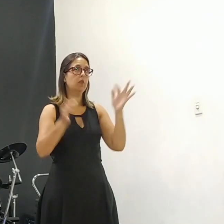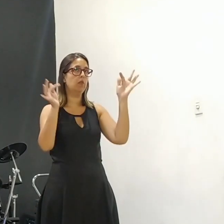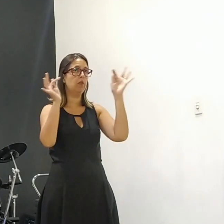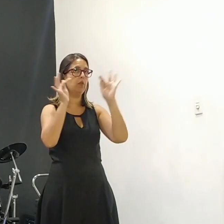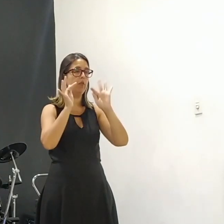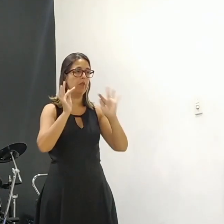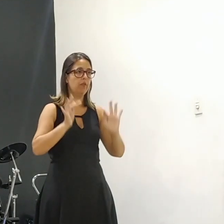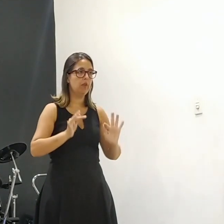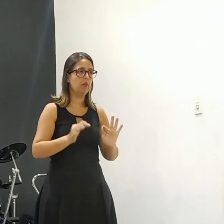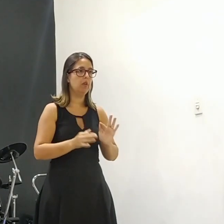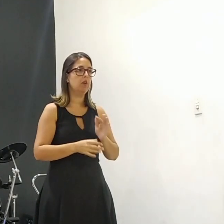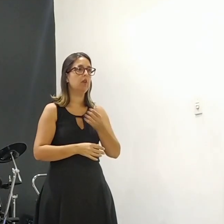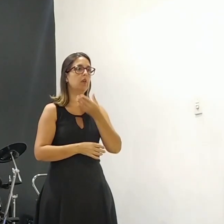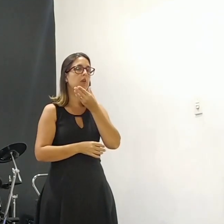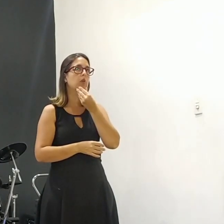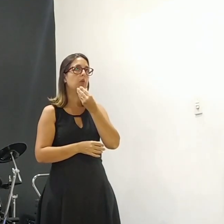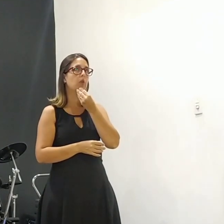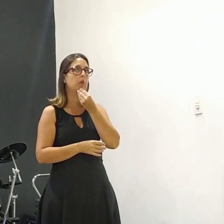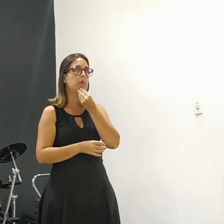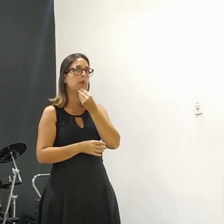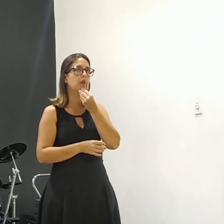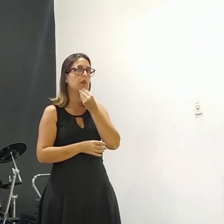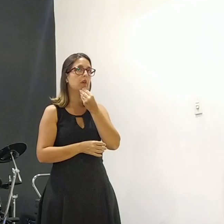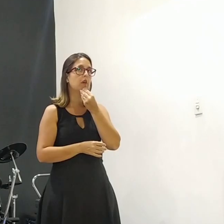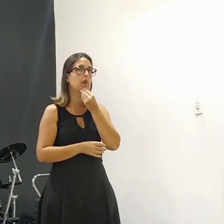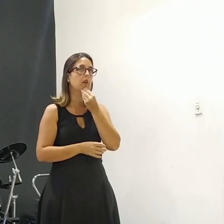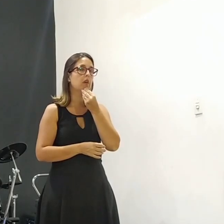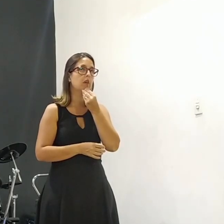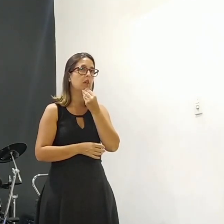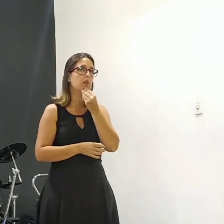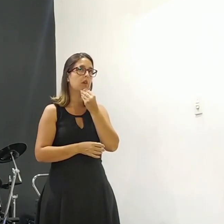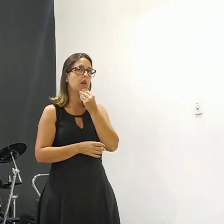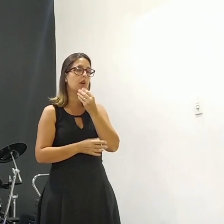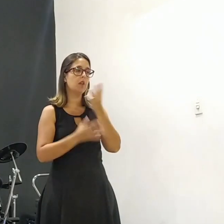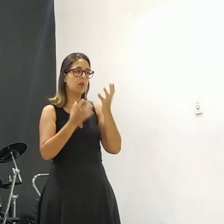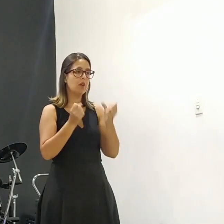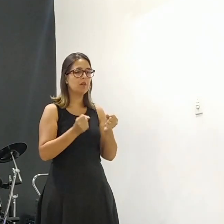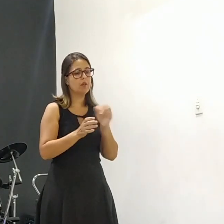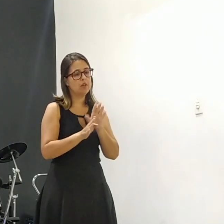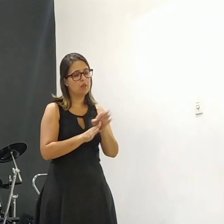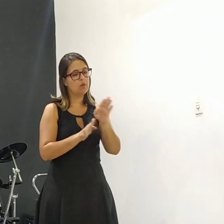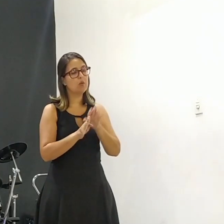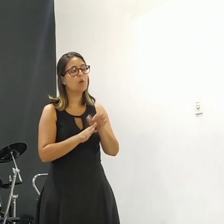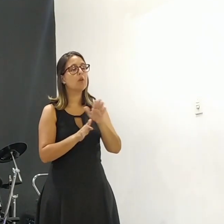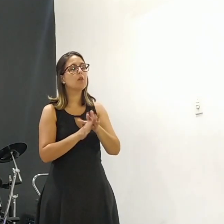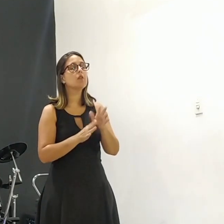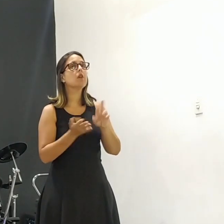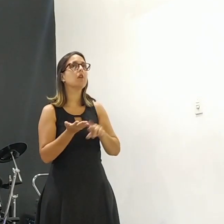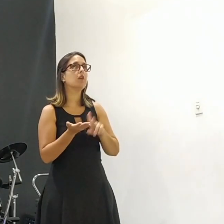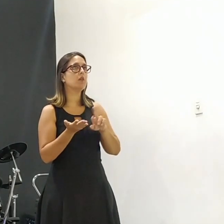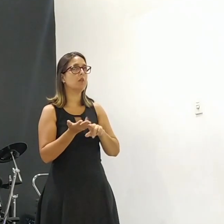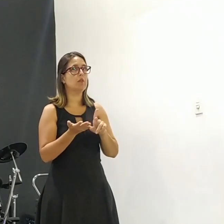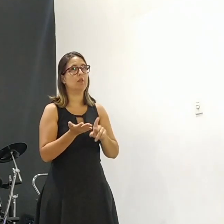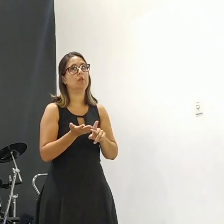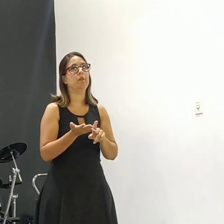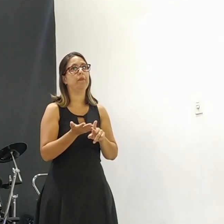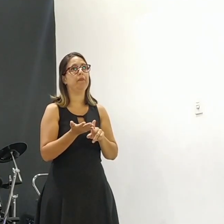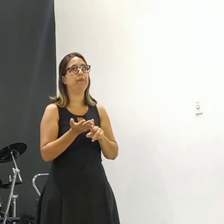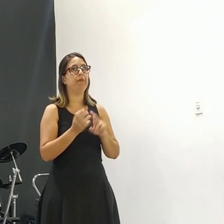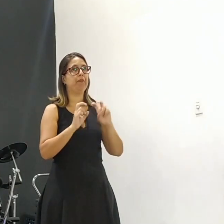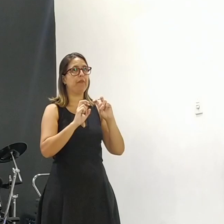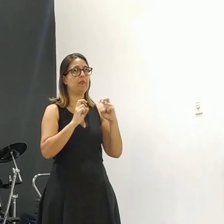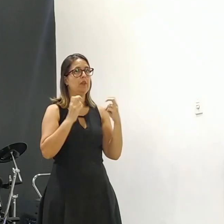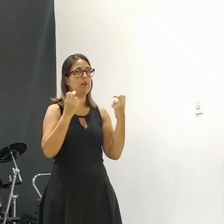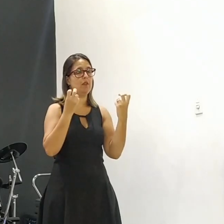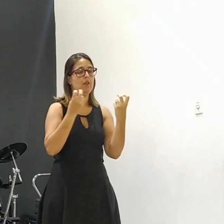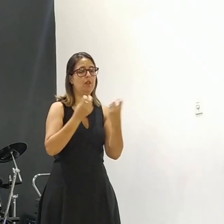Bem-aventurado é o homem que não anda segundo o conselho dos ímpios, não se detém no caminho dos